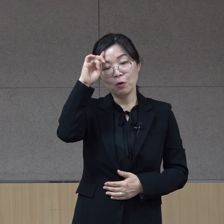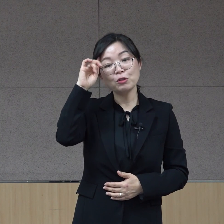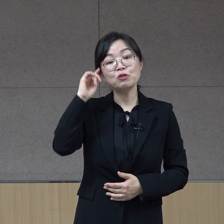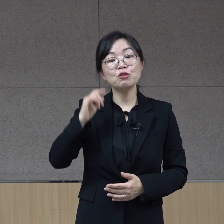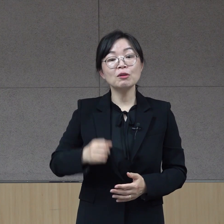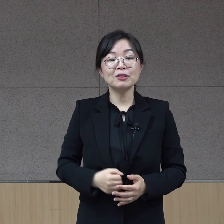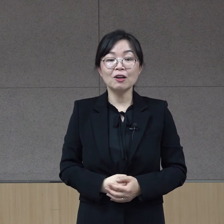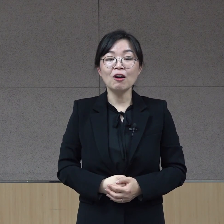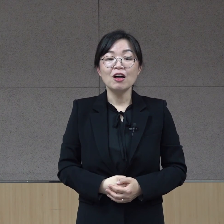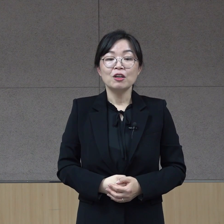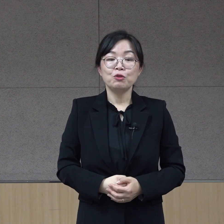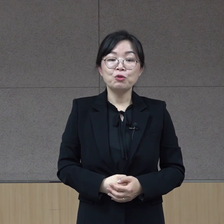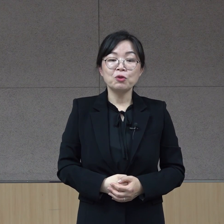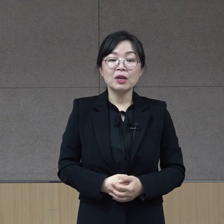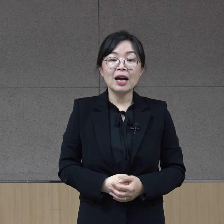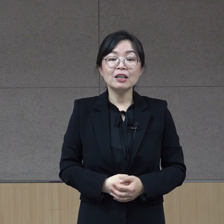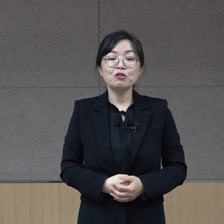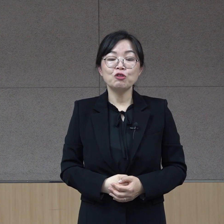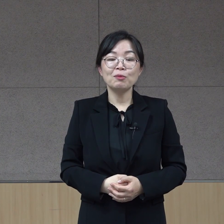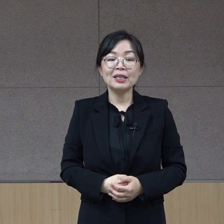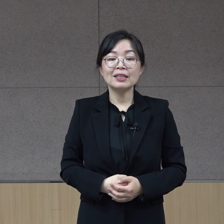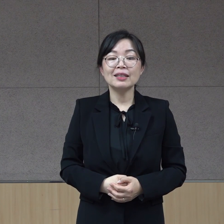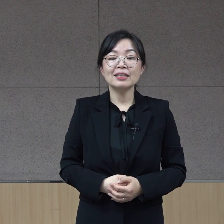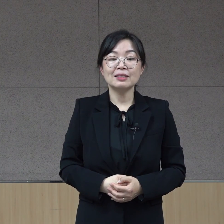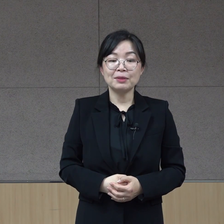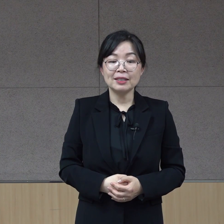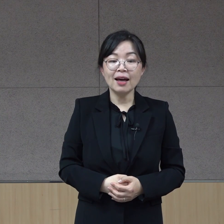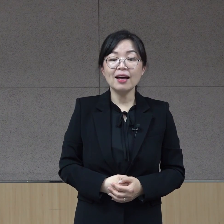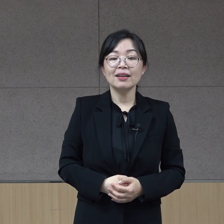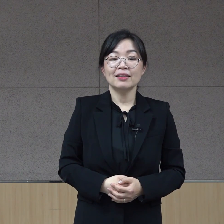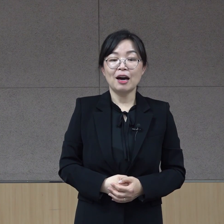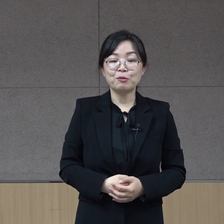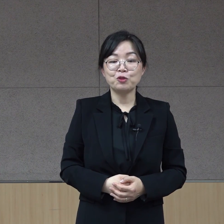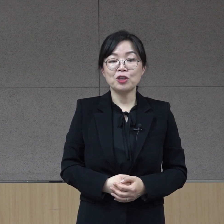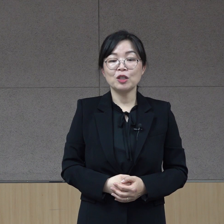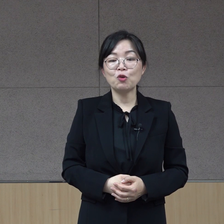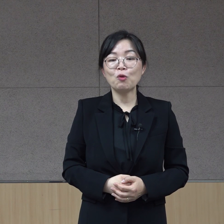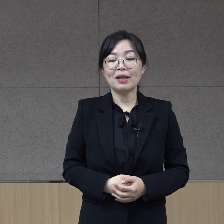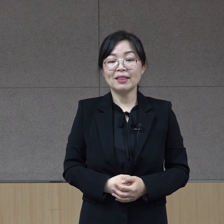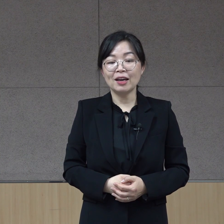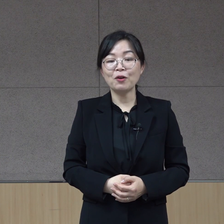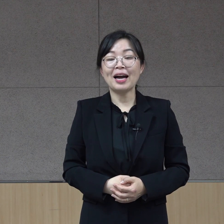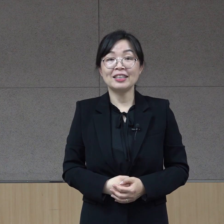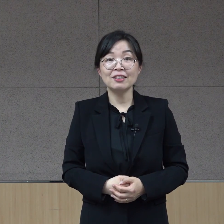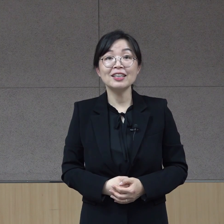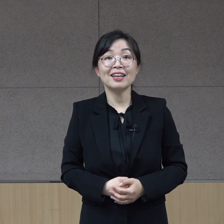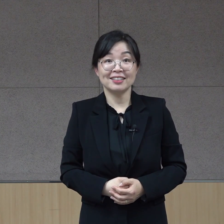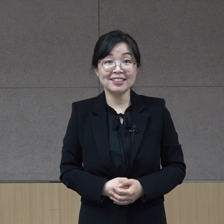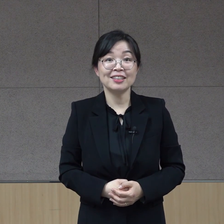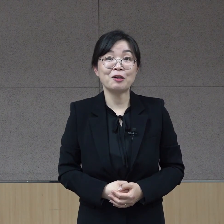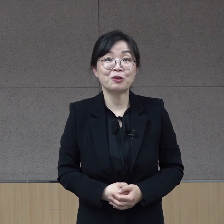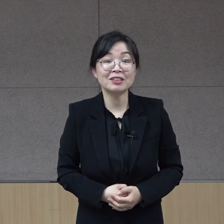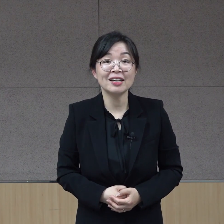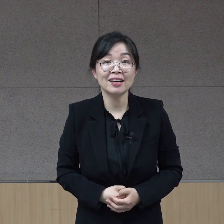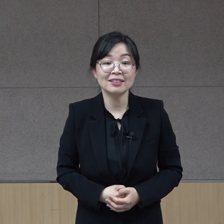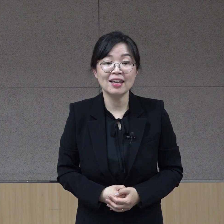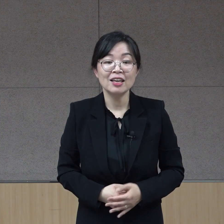오늘 수업은요, 6강 수업이 끝났습니다. 다음 주에 또 만나요. 안녕이라는 내용으로 끝낼까 하는데